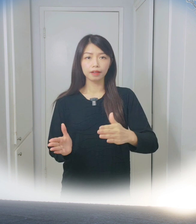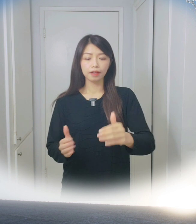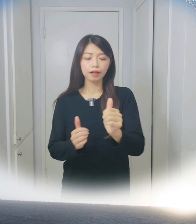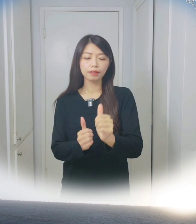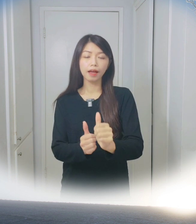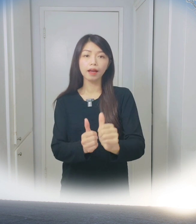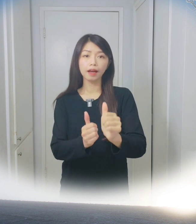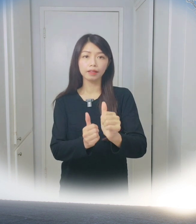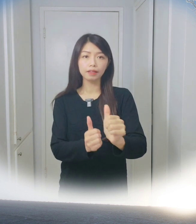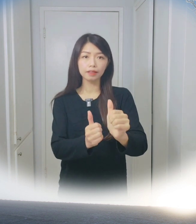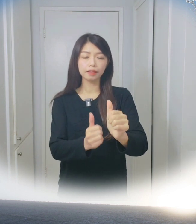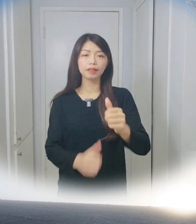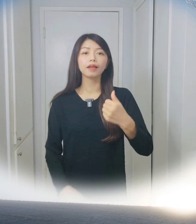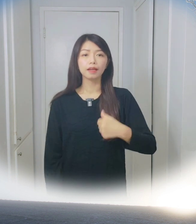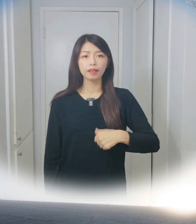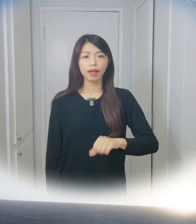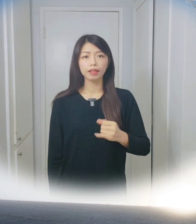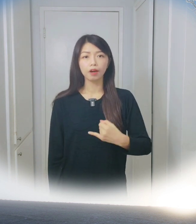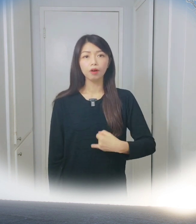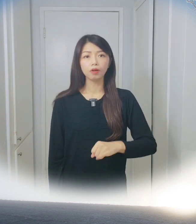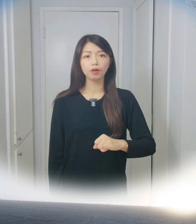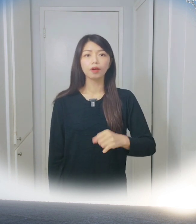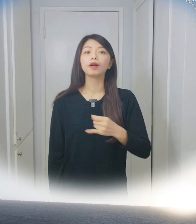길을 따라가는